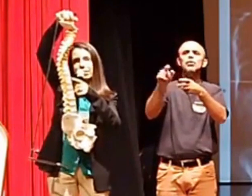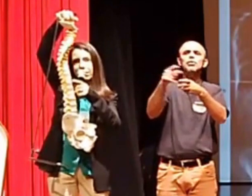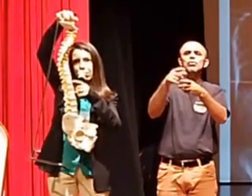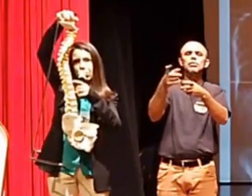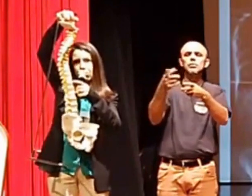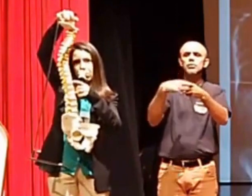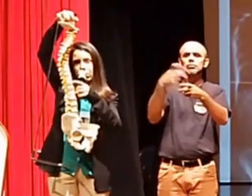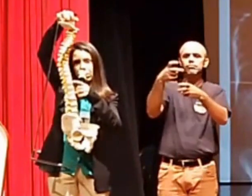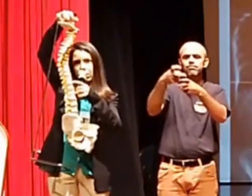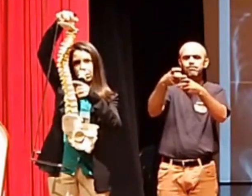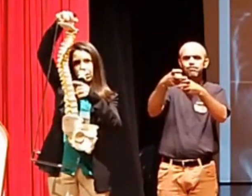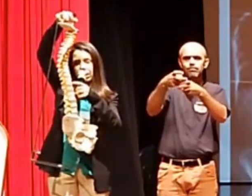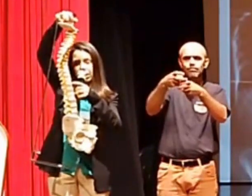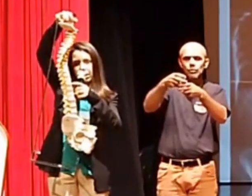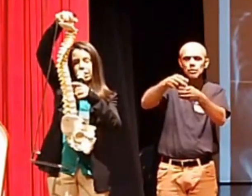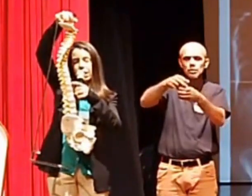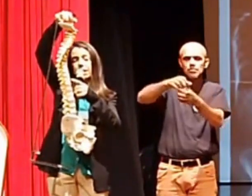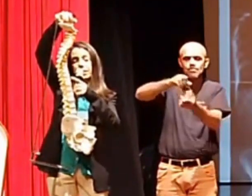uma pressão